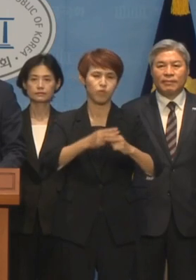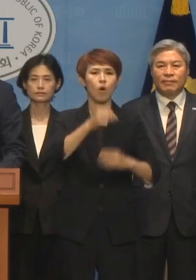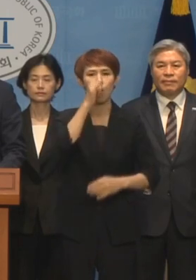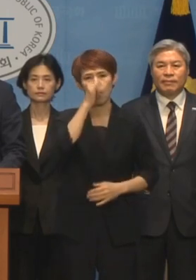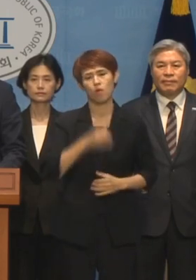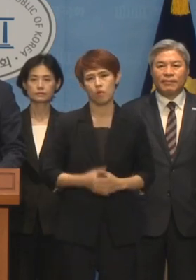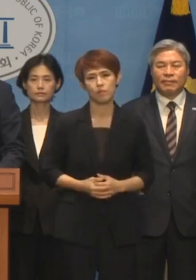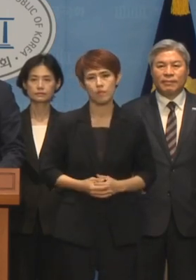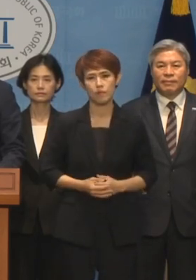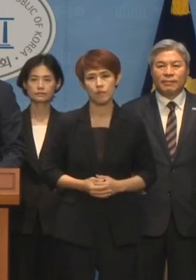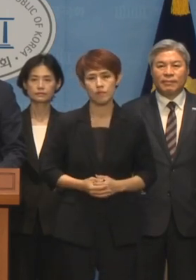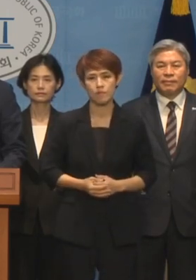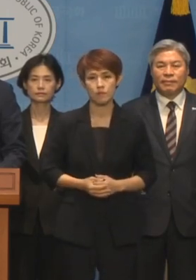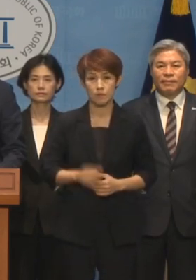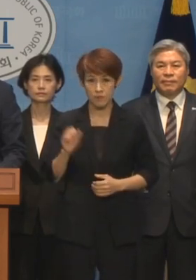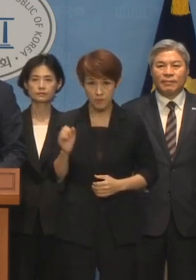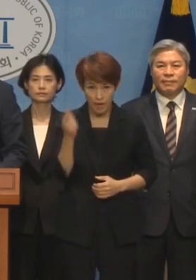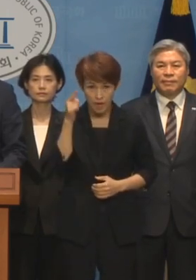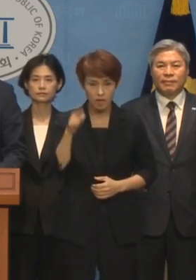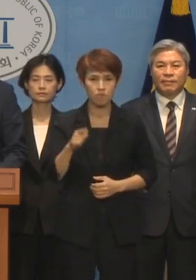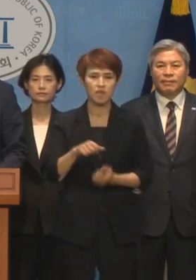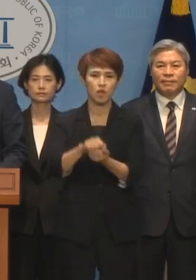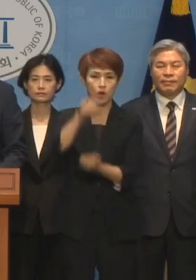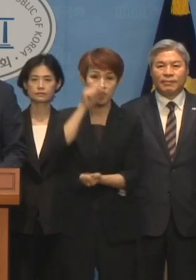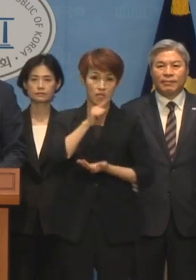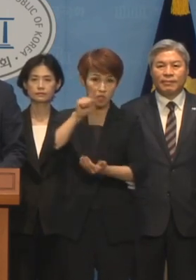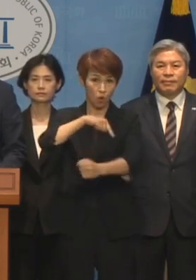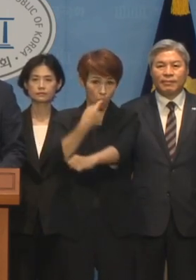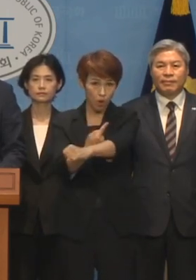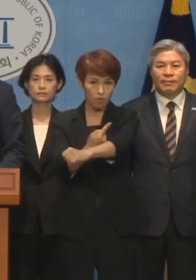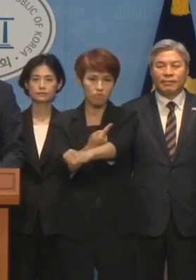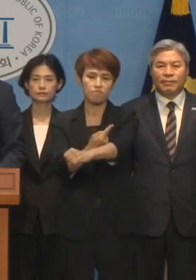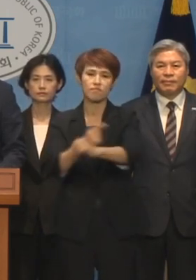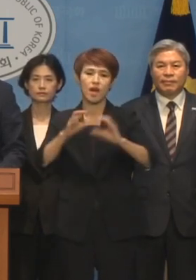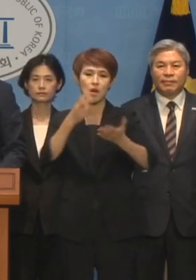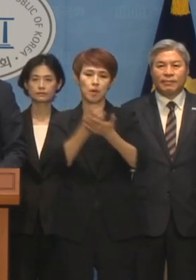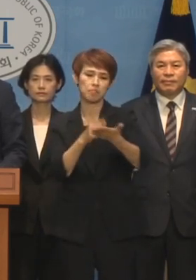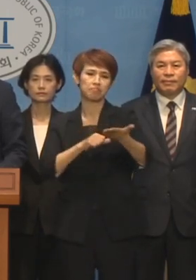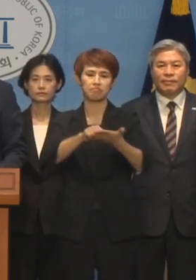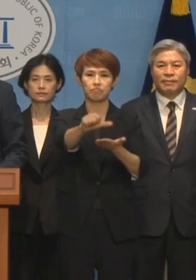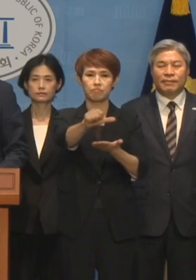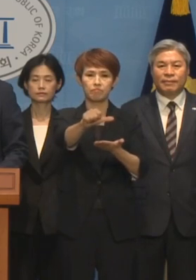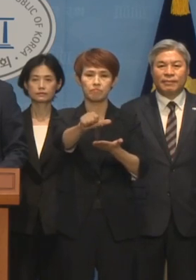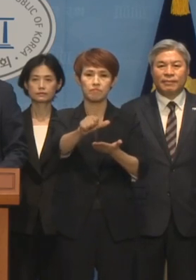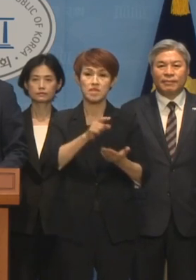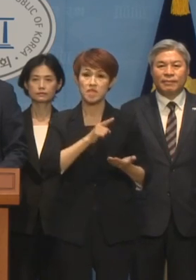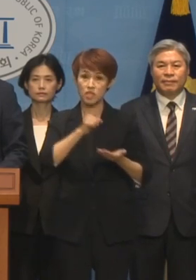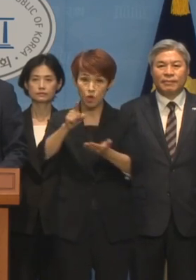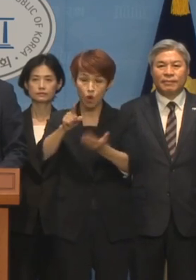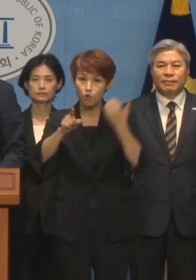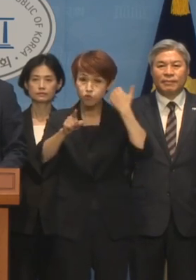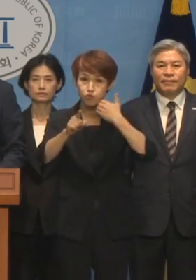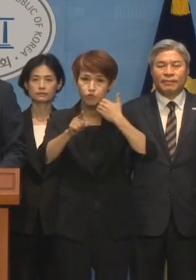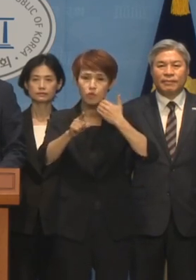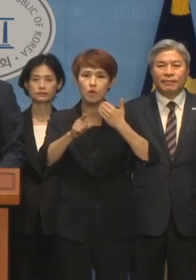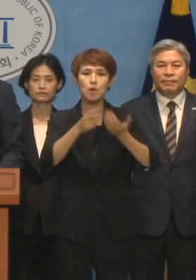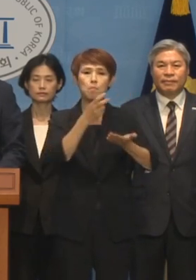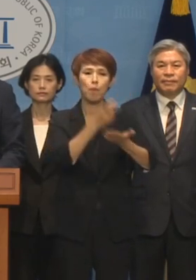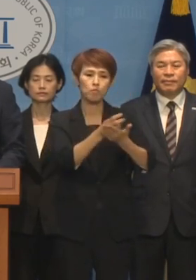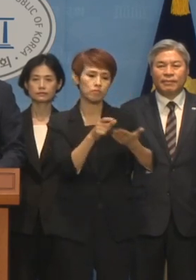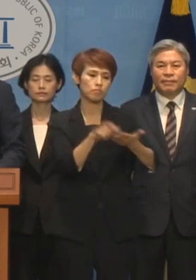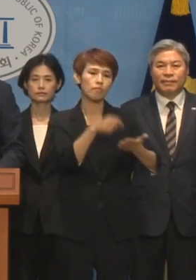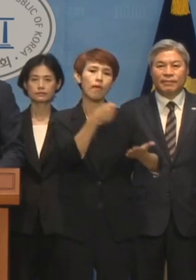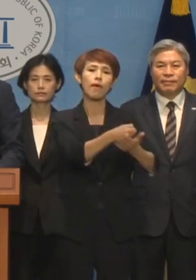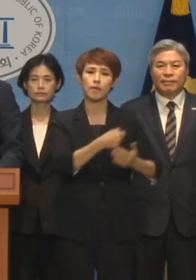이어졌습니다. 이에 영장 신청권을 헌법에서 삭제하고 신청 주체를 법률로